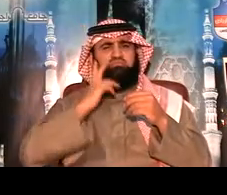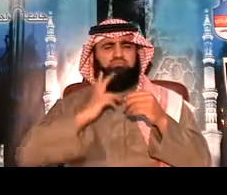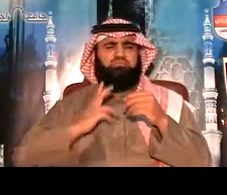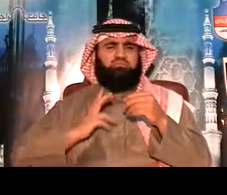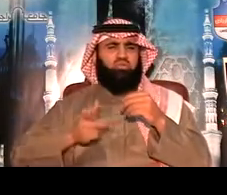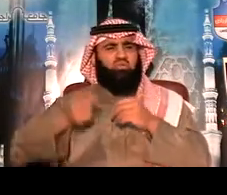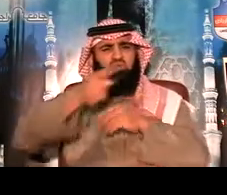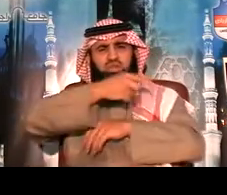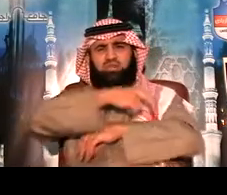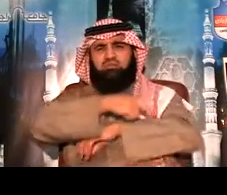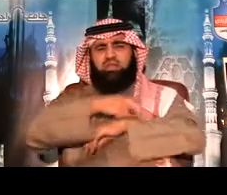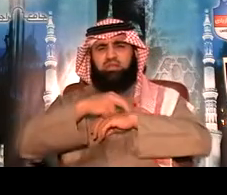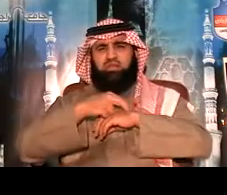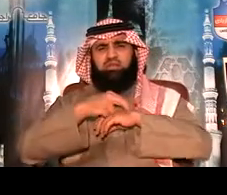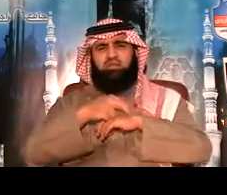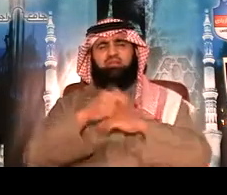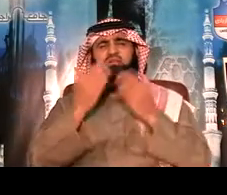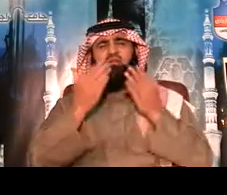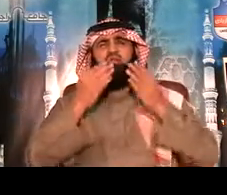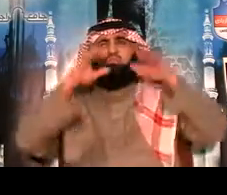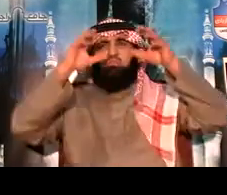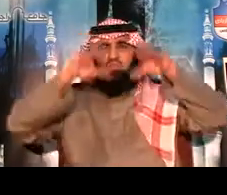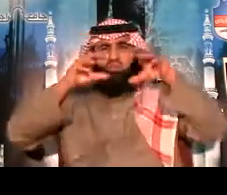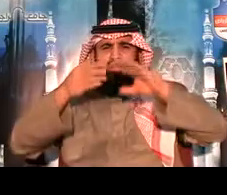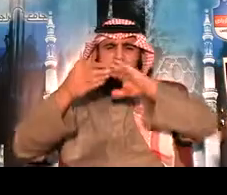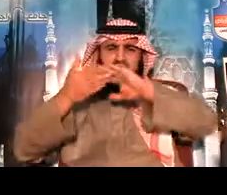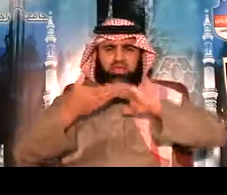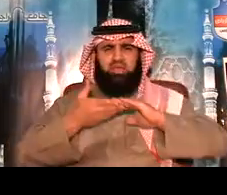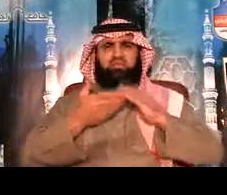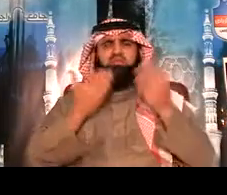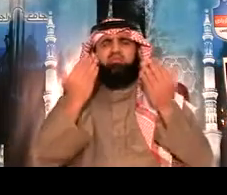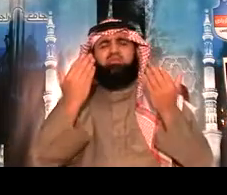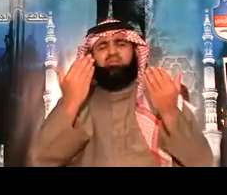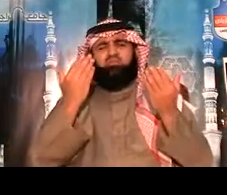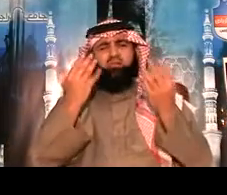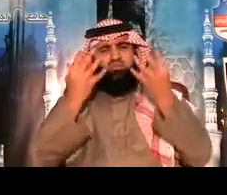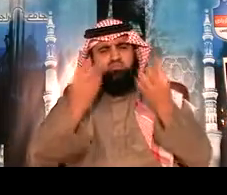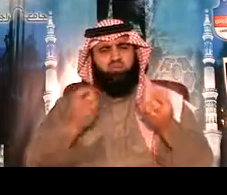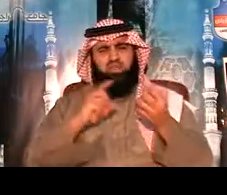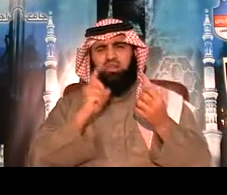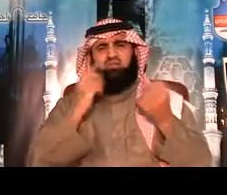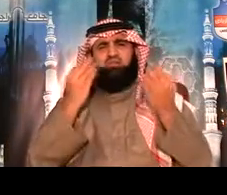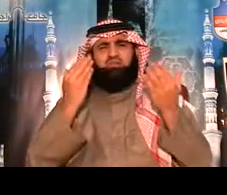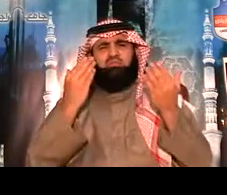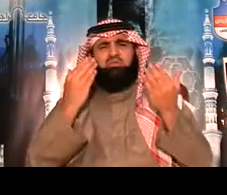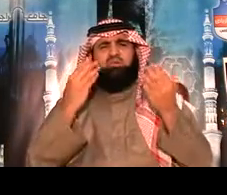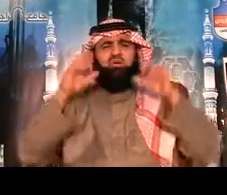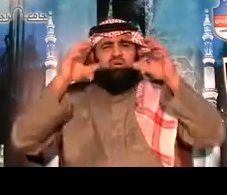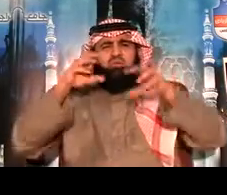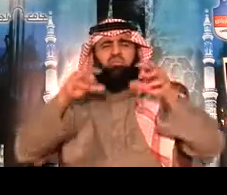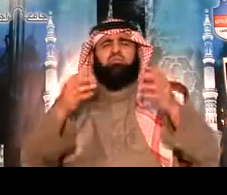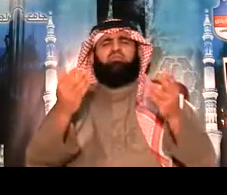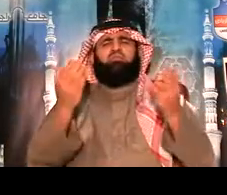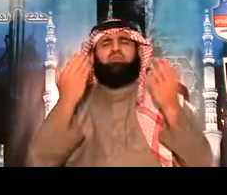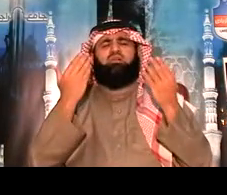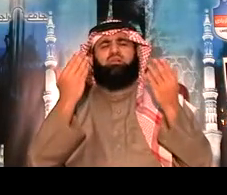الفقراء، أنزل علينا الغيث ولا تجعلنا من القانطين. اللهم أغثنا يا ذا الجلال والإكرام،